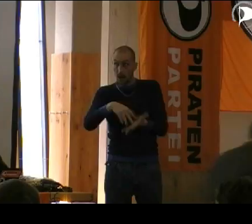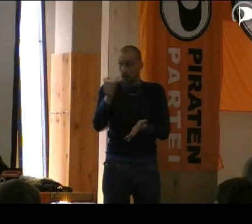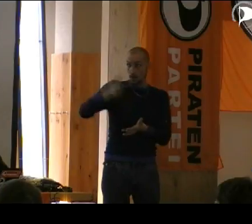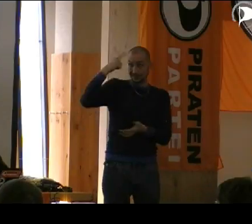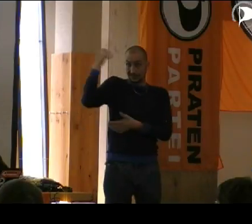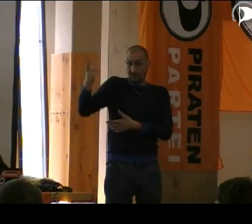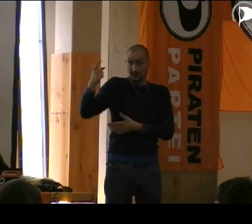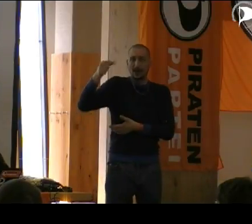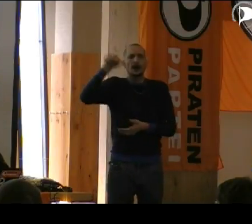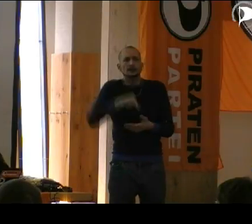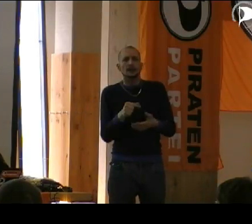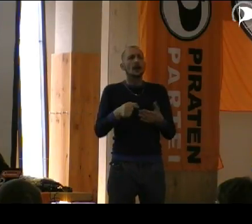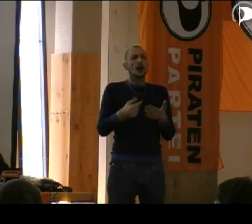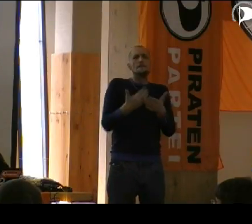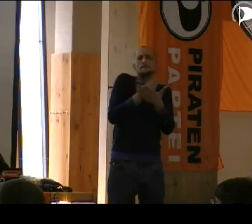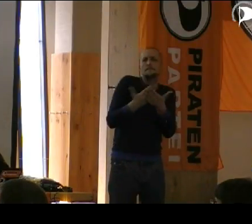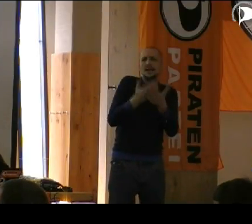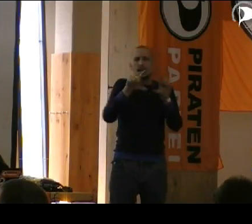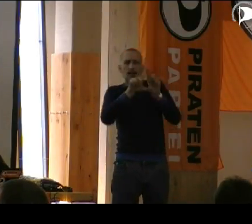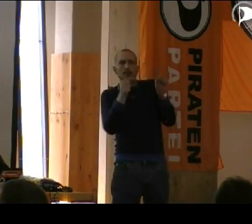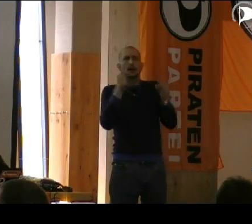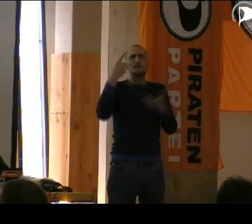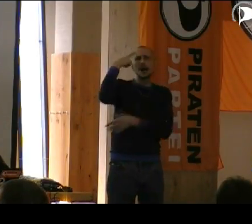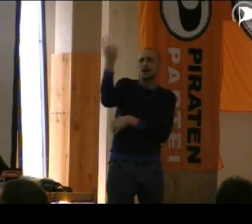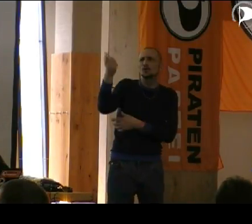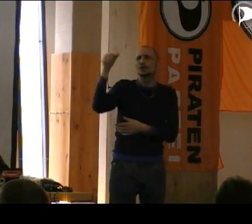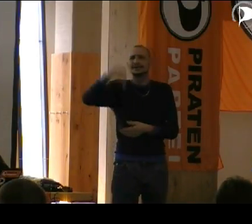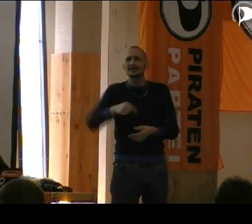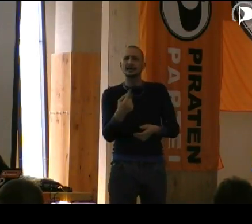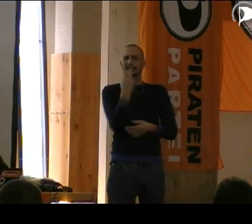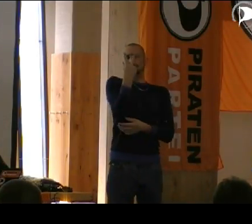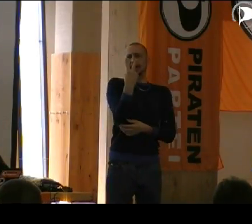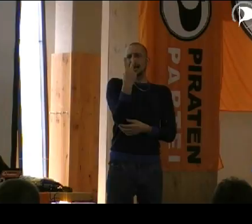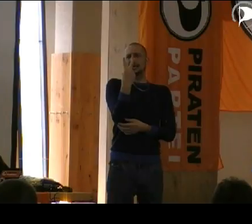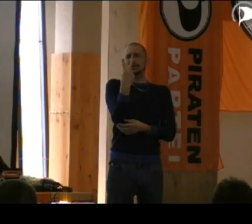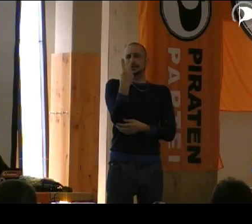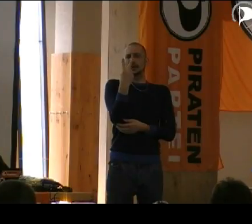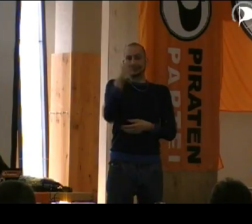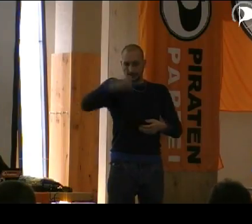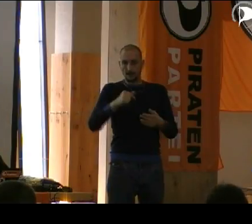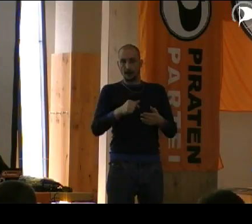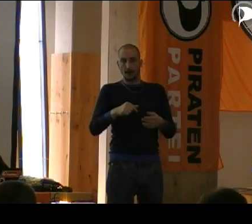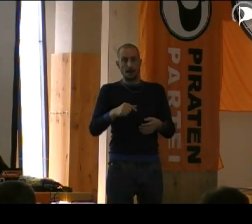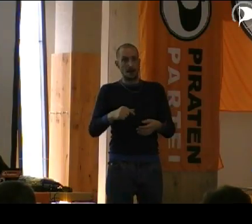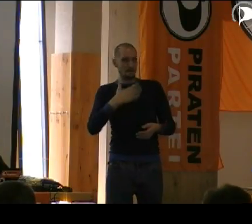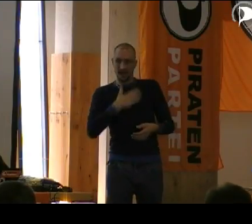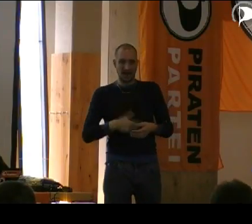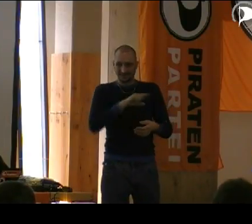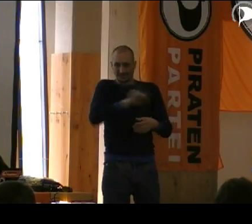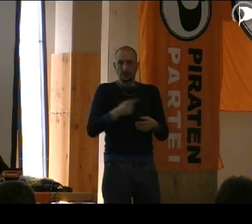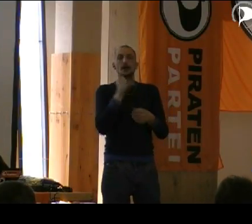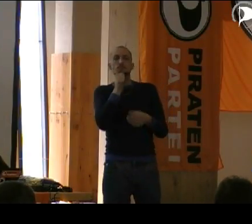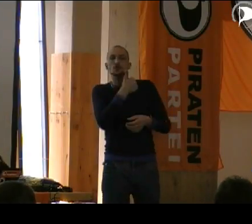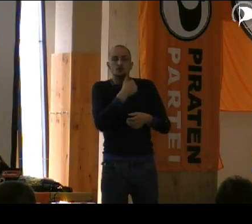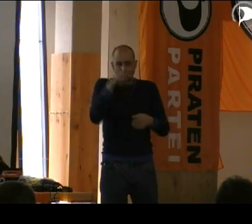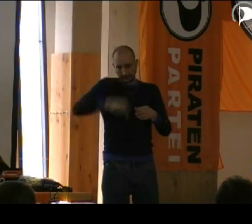zu dem bild dass politiker nicht zweitens behandlungskosten sind aber genau das können wir auch